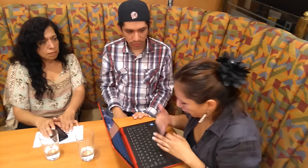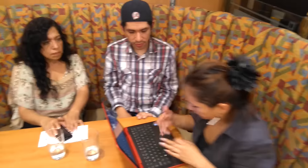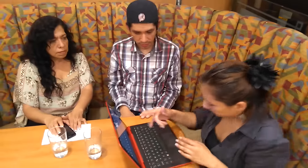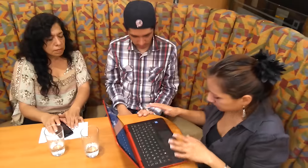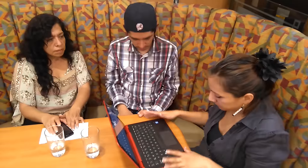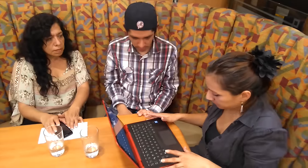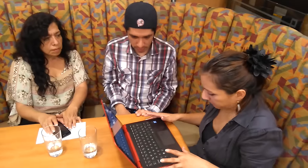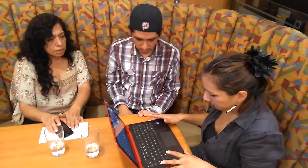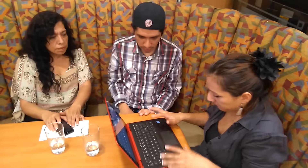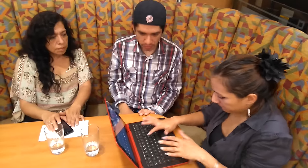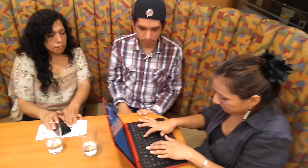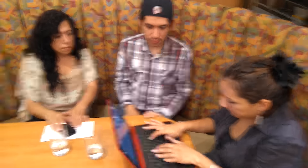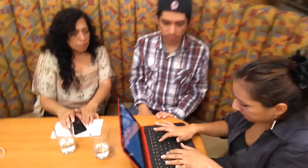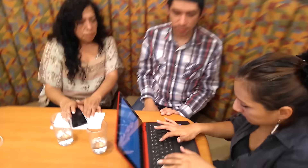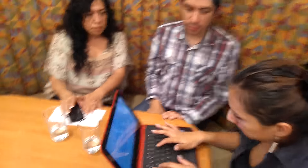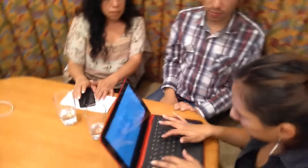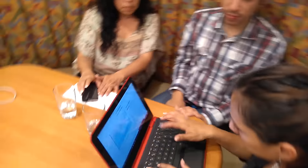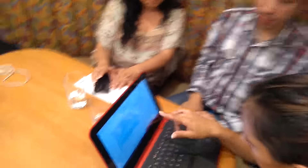bueno, para votar. Lo voy a hacer.